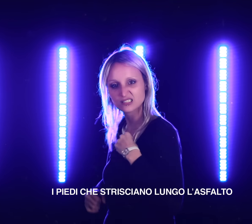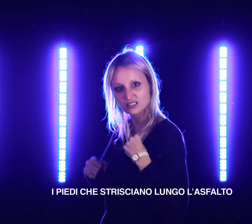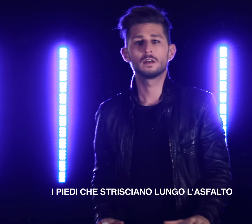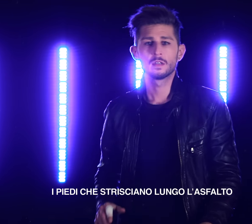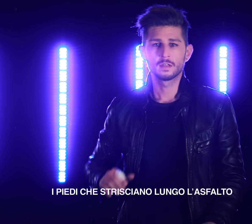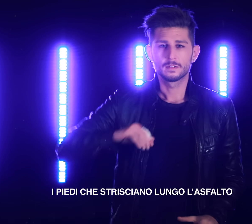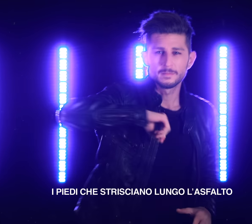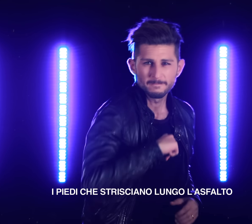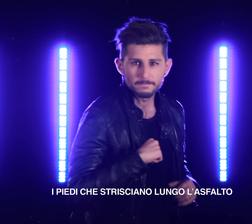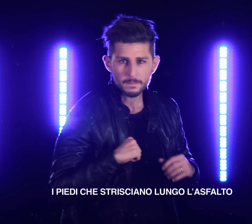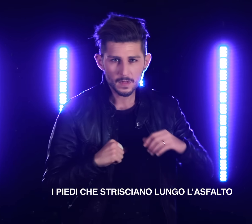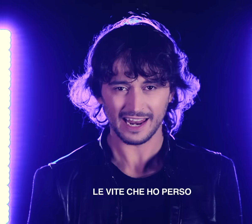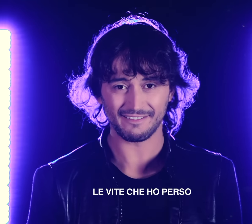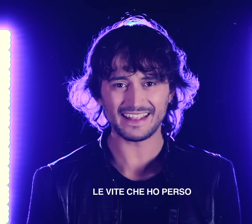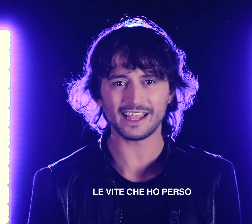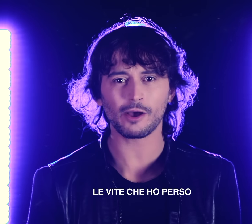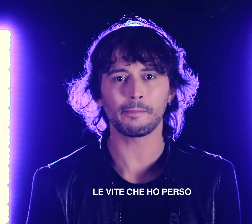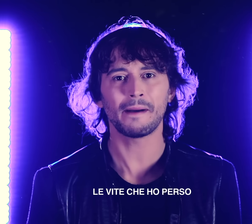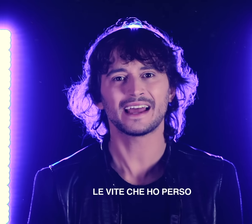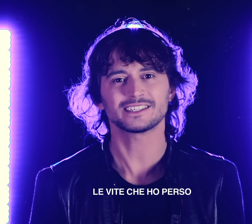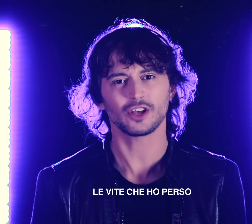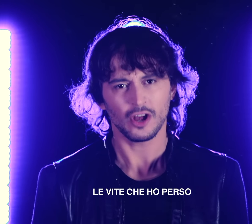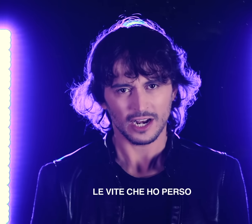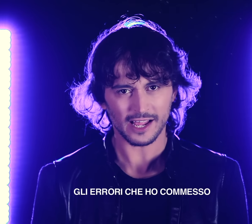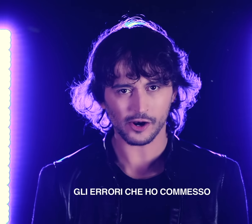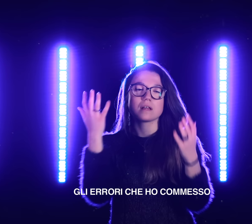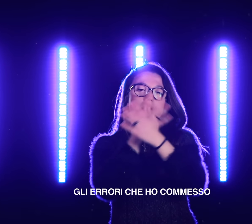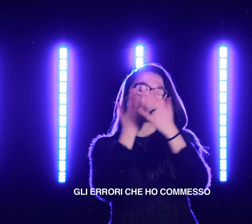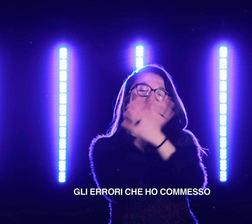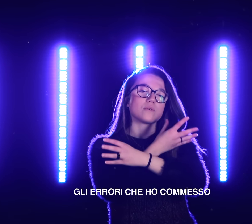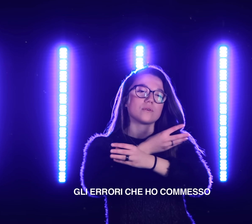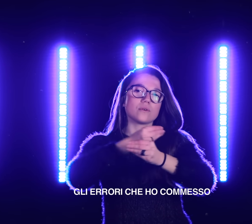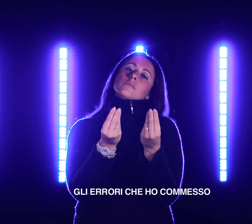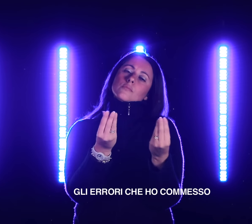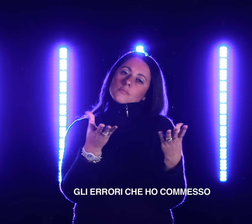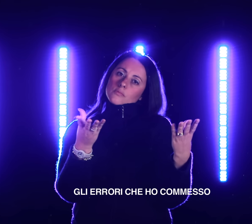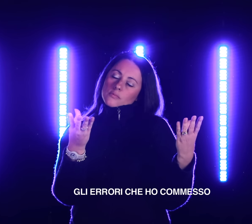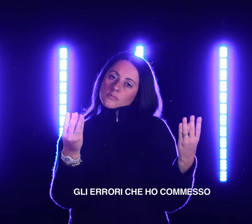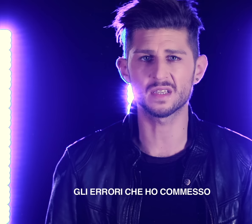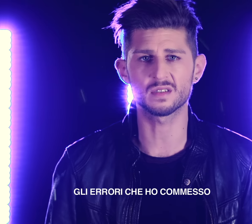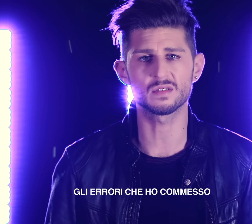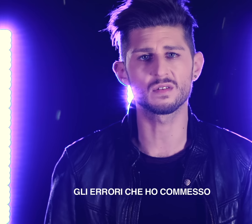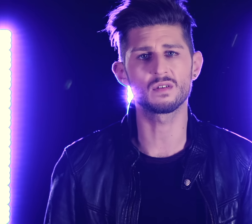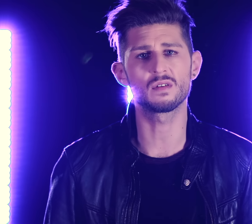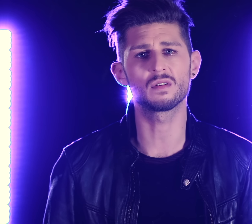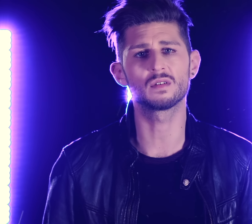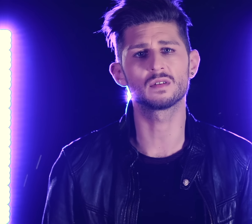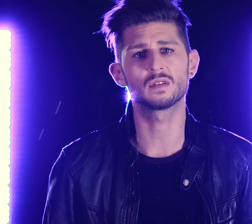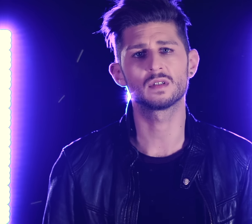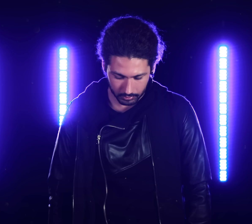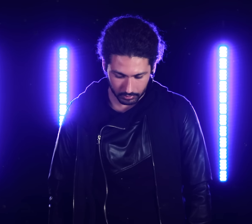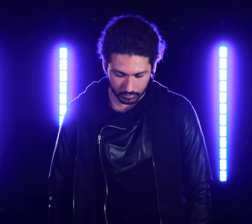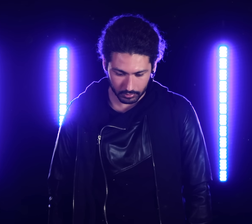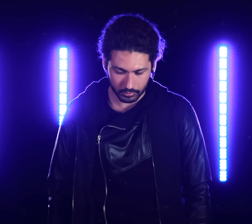strisciano lungo l'asfalto, le vite che ho perso, gli errori che ho commesso,